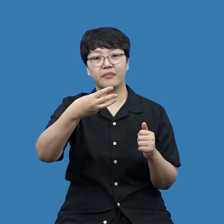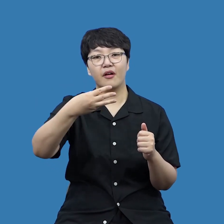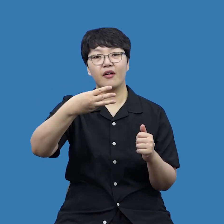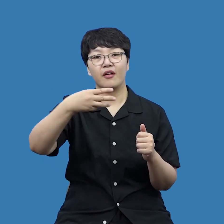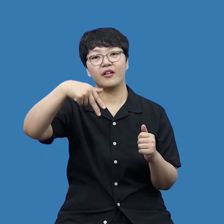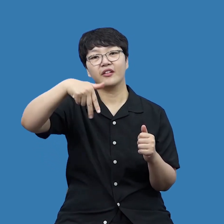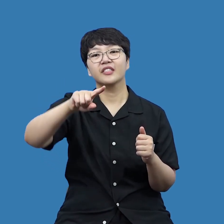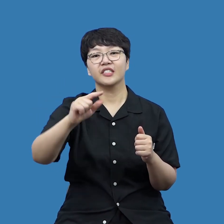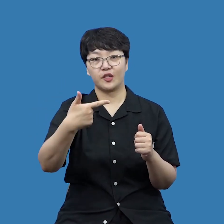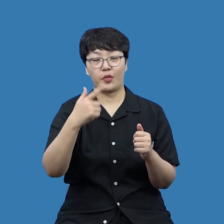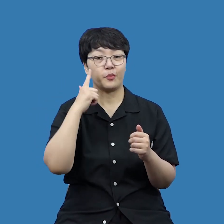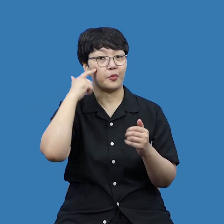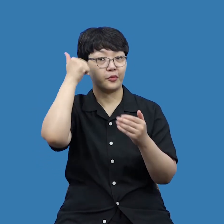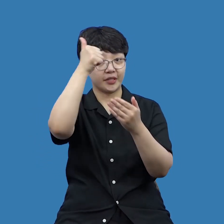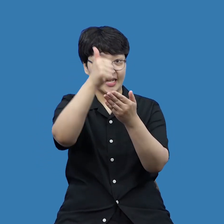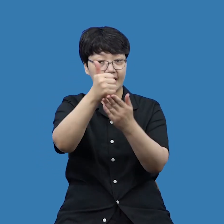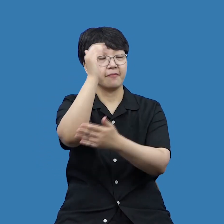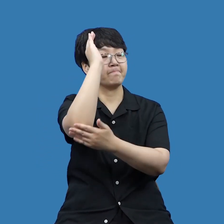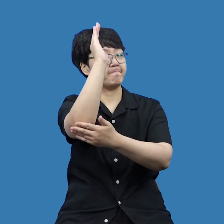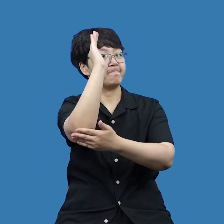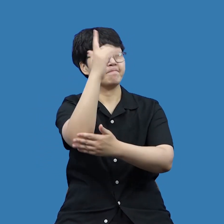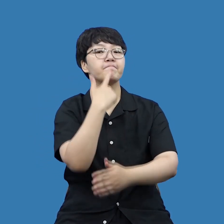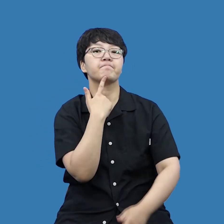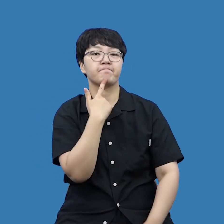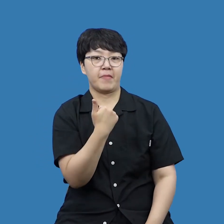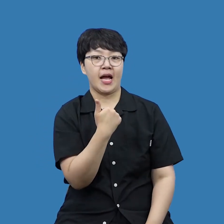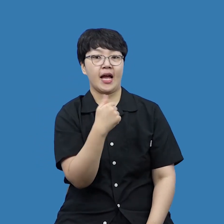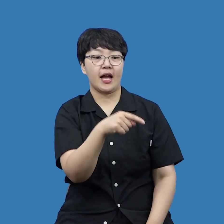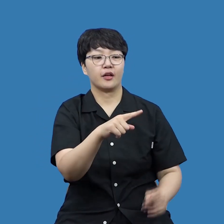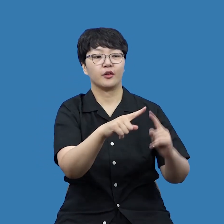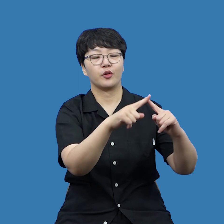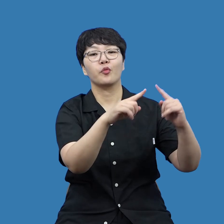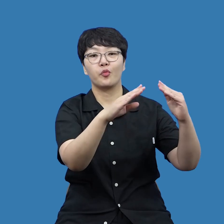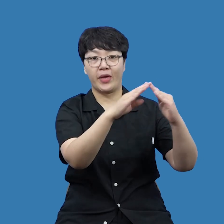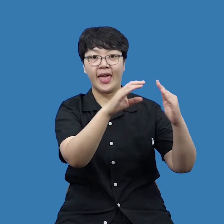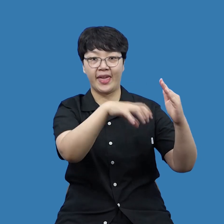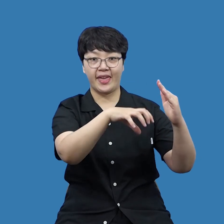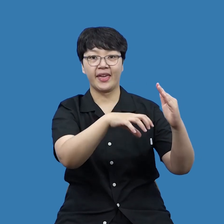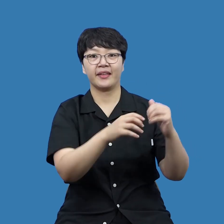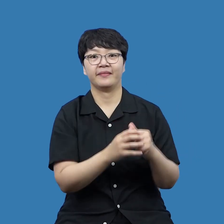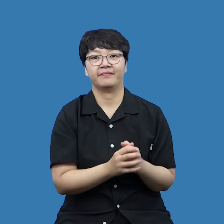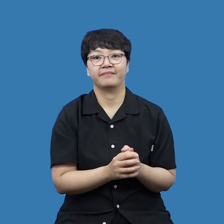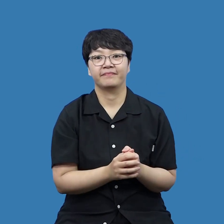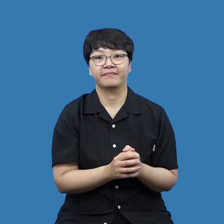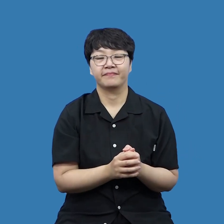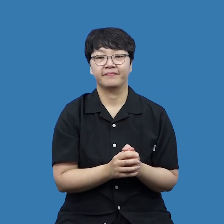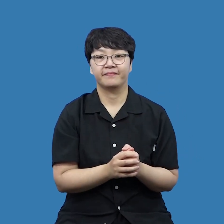사역하던 스폴전 태버너클 침례교회, 그 교회였어요.